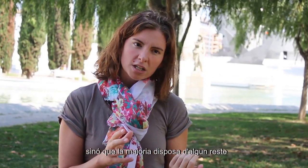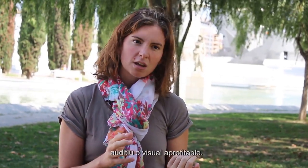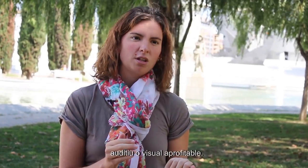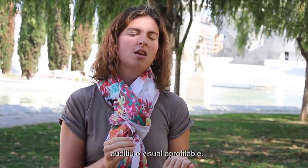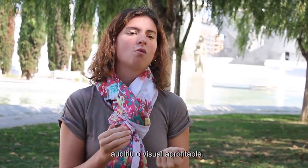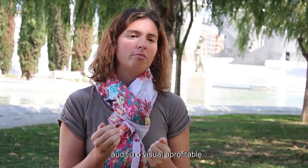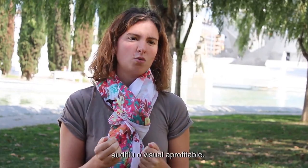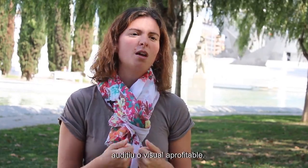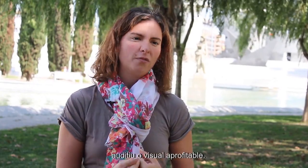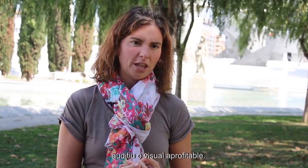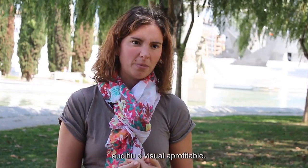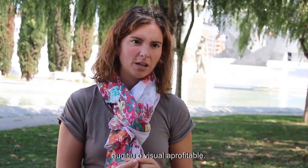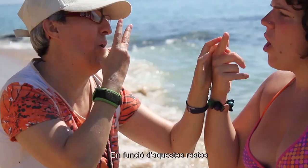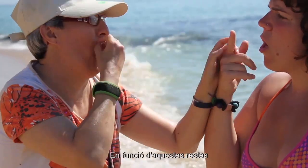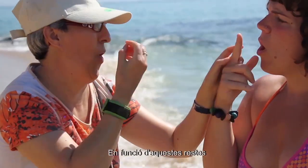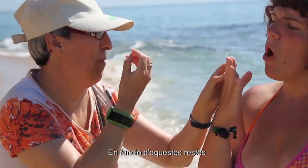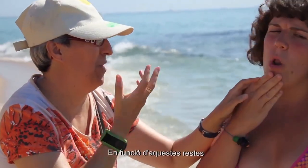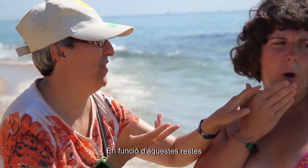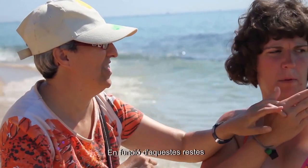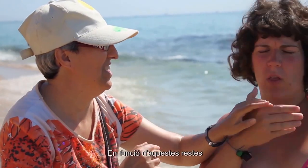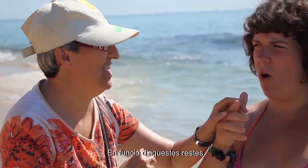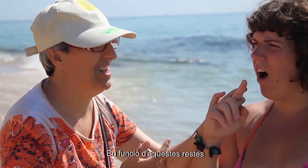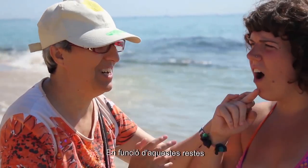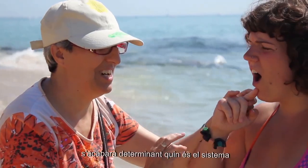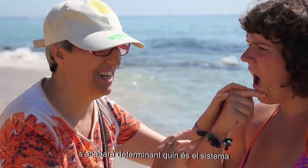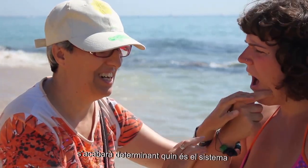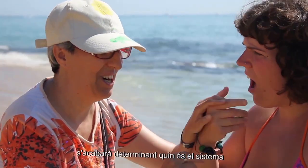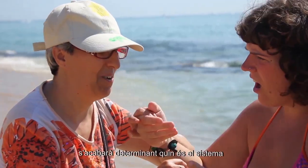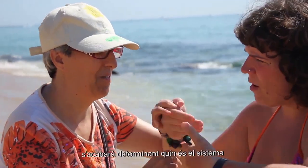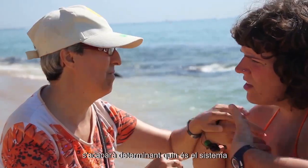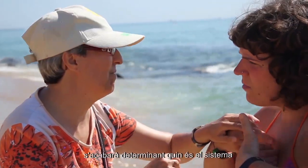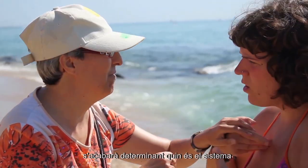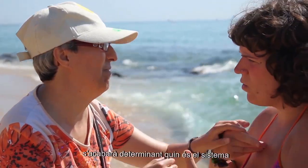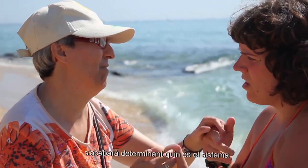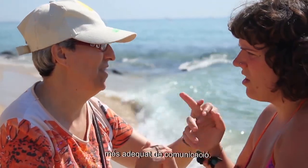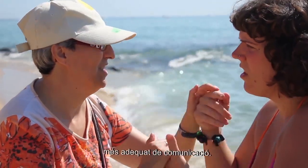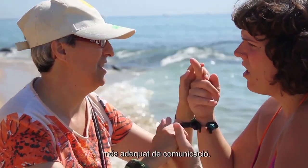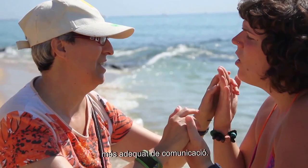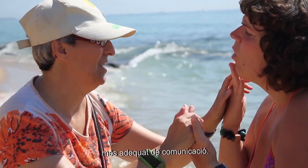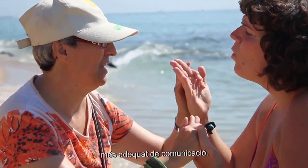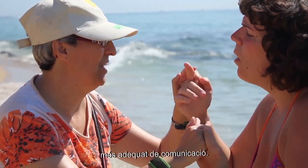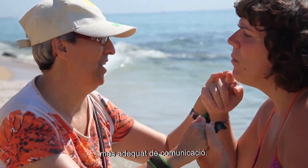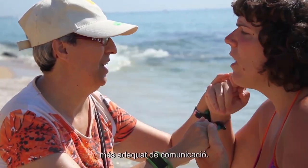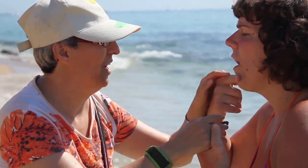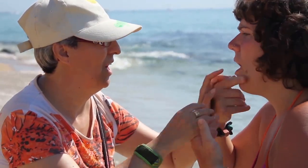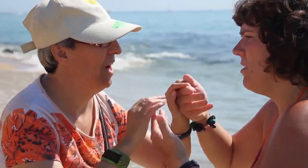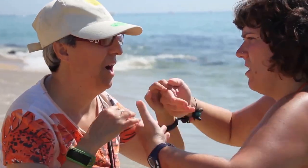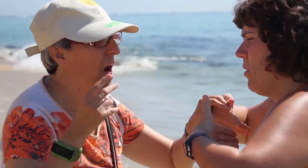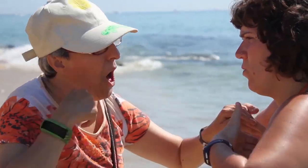resta auditiu o visual aprofitable. Llavors, en funció d'aquestes restes, s'acabarà determinant quin és el sistema més adequat de comunicació.